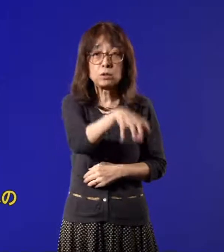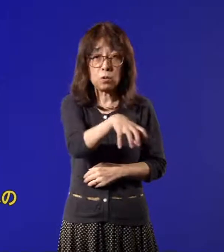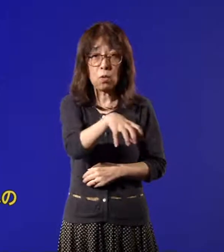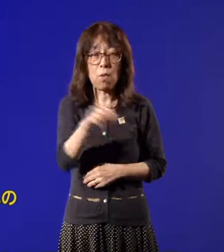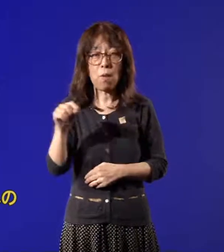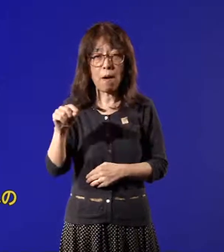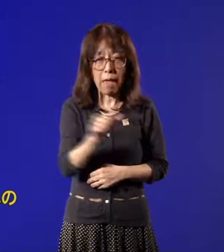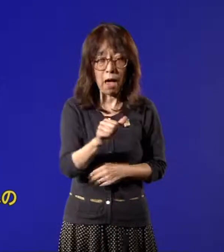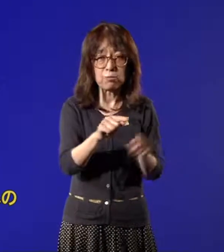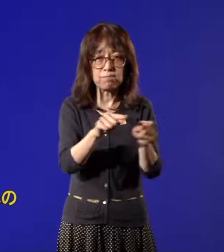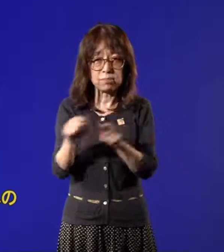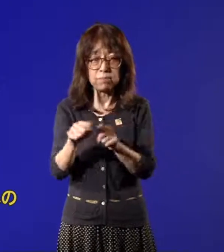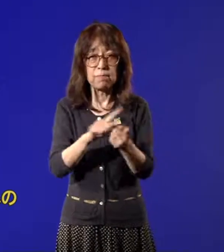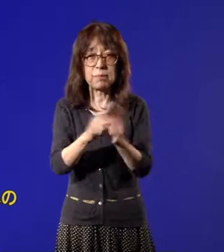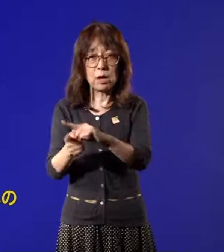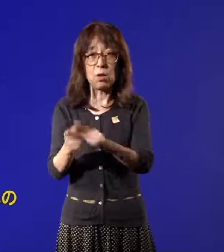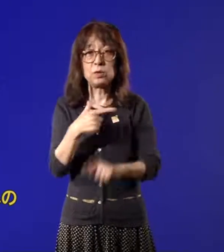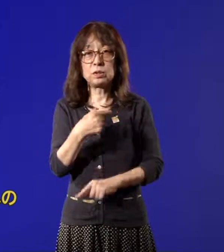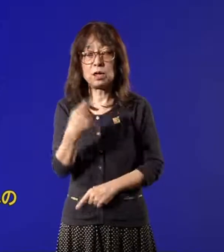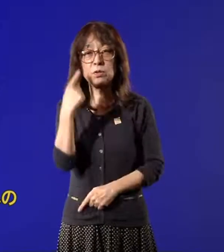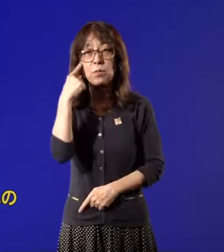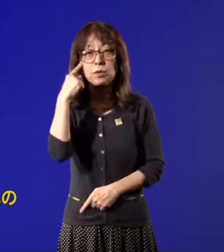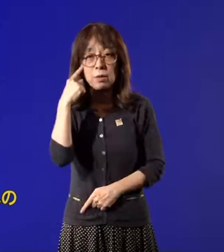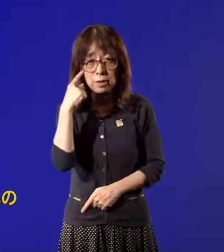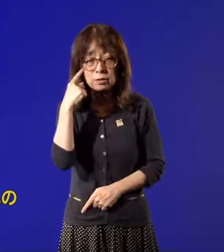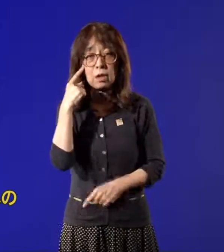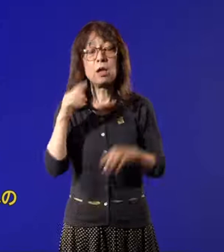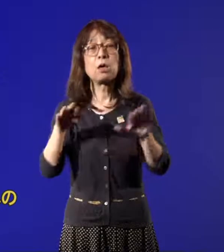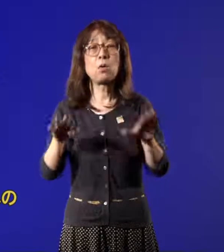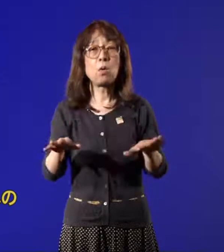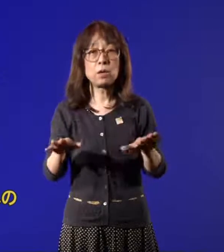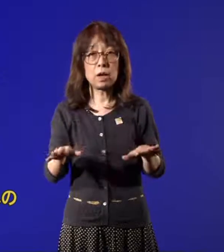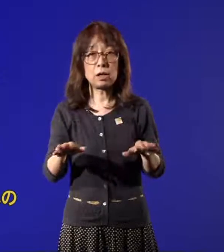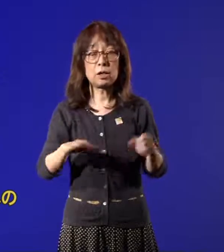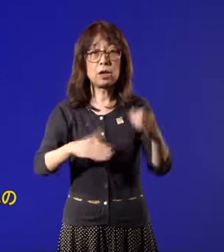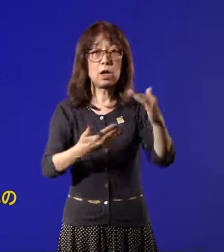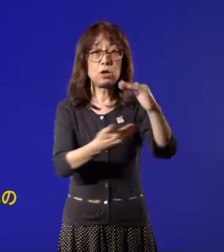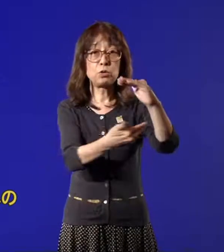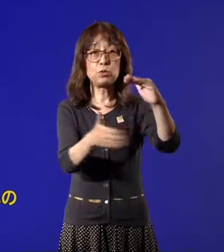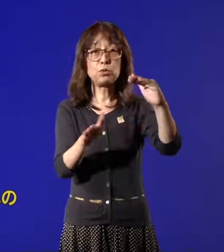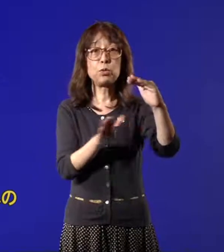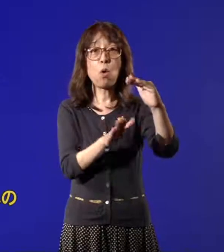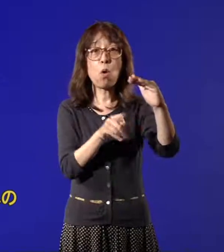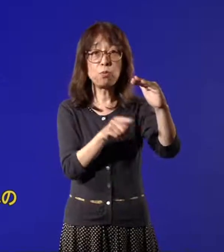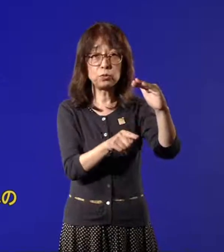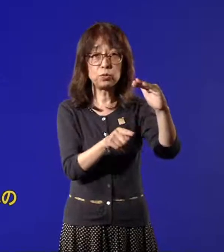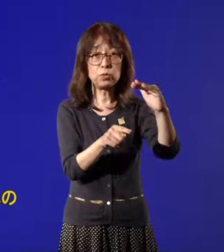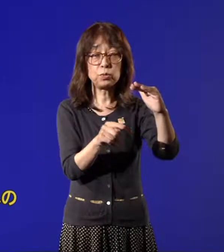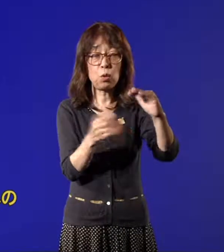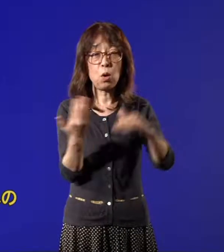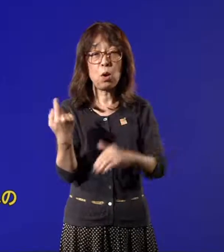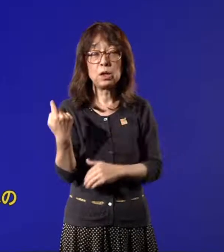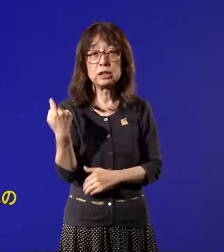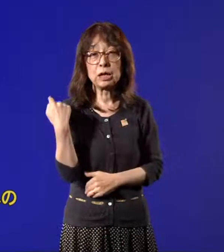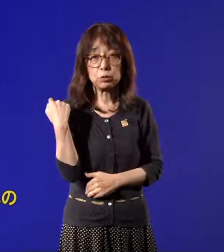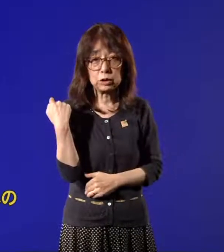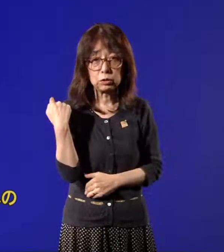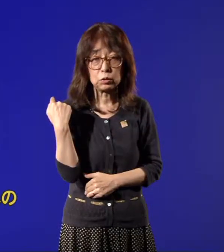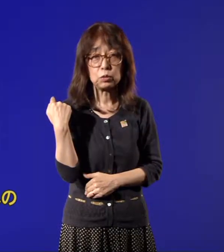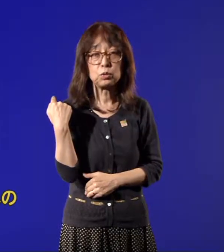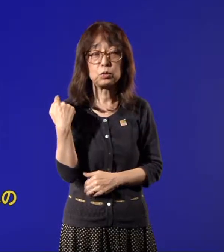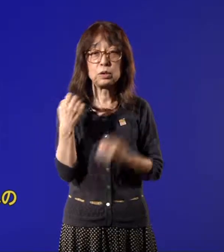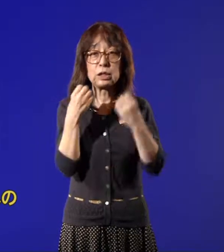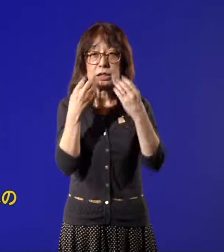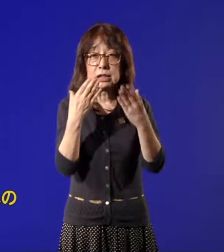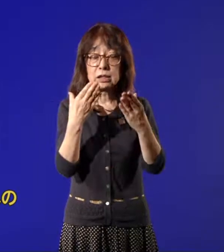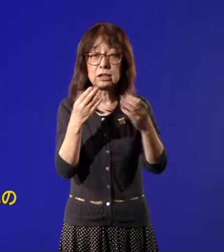応をしていきたいというふうに思っております。今回のグループホームでもですね、昨日、新規の